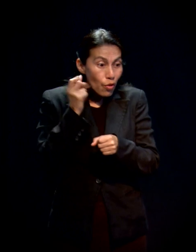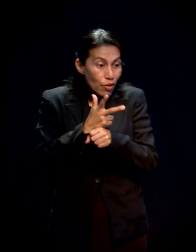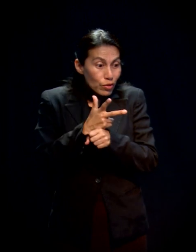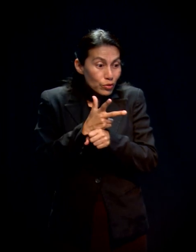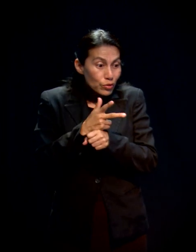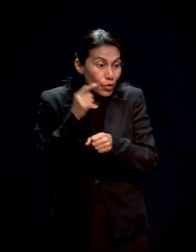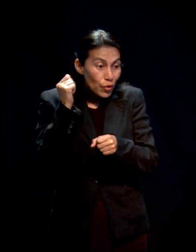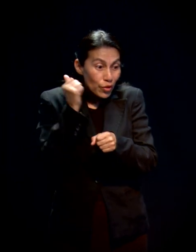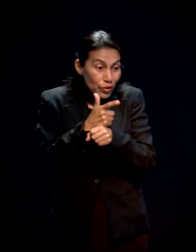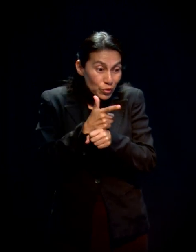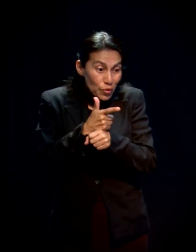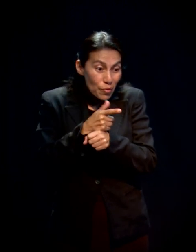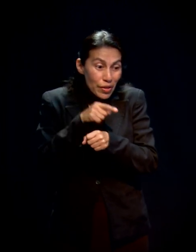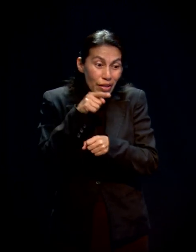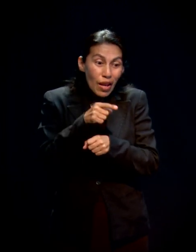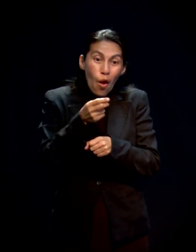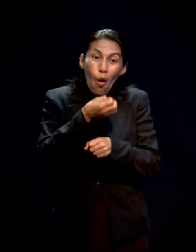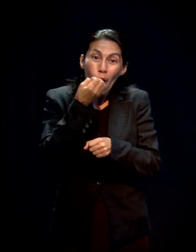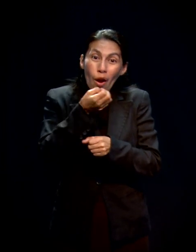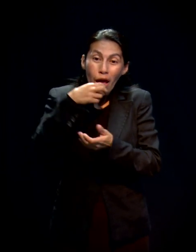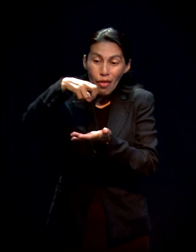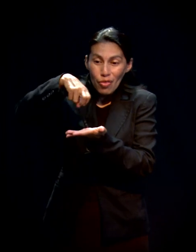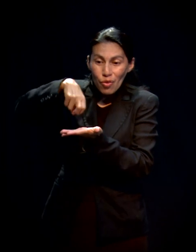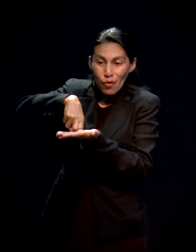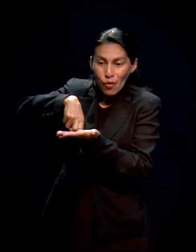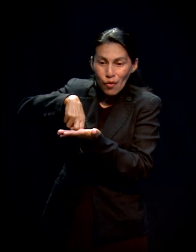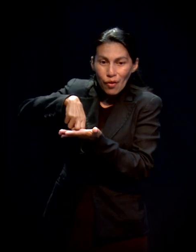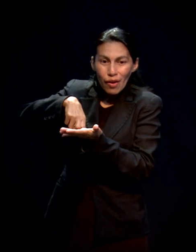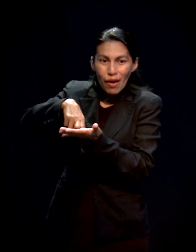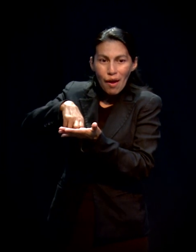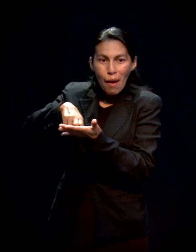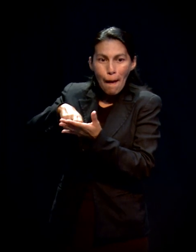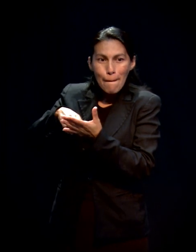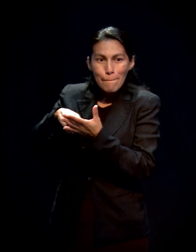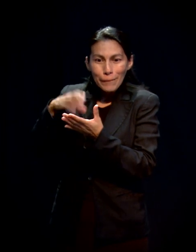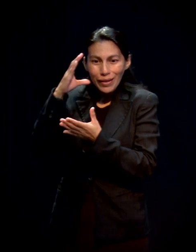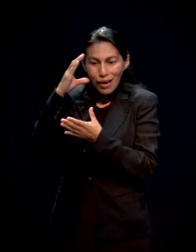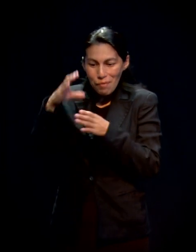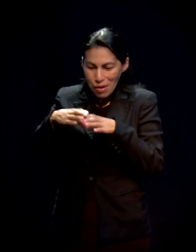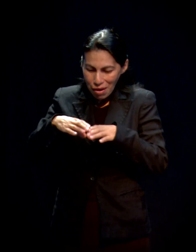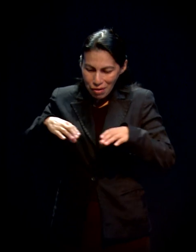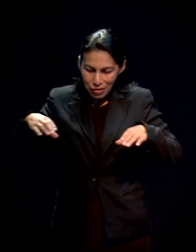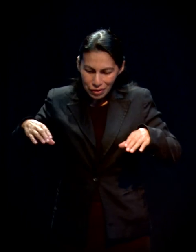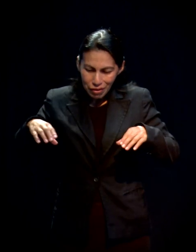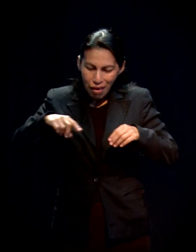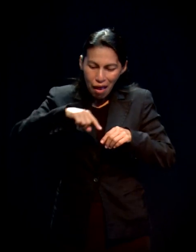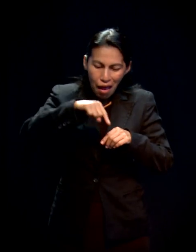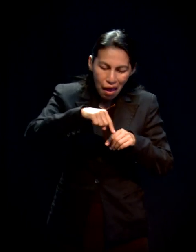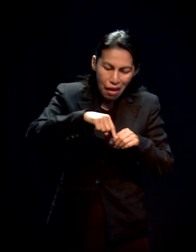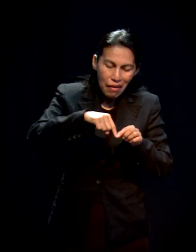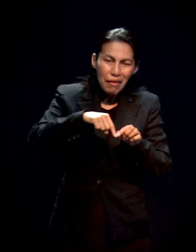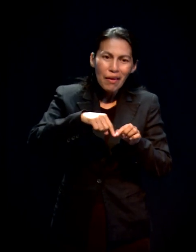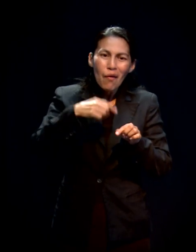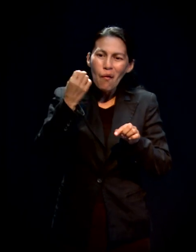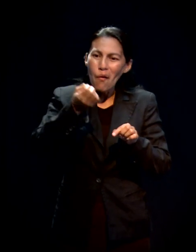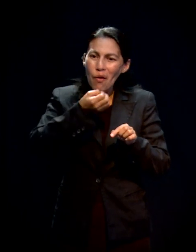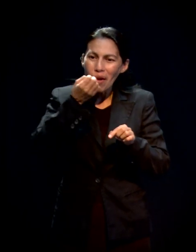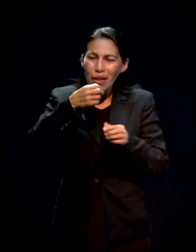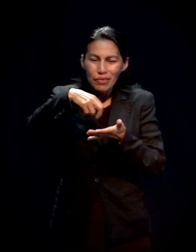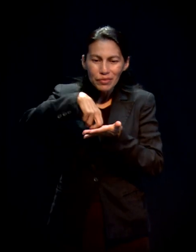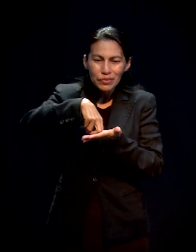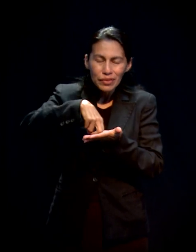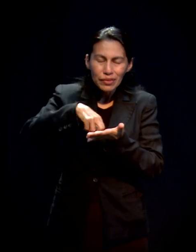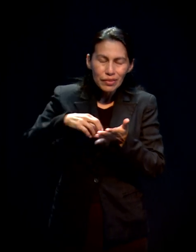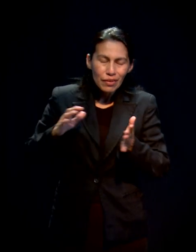en mi padre entonces yo yo me sorprendí y me quedé tan perplejo que